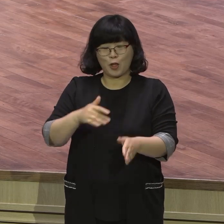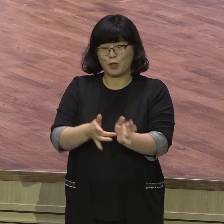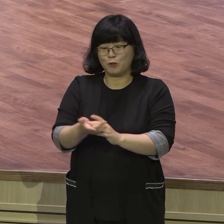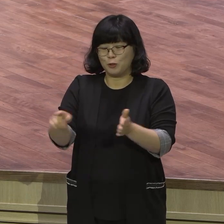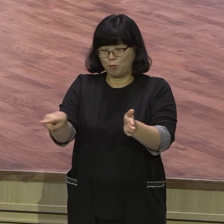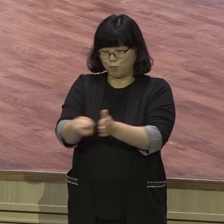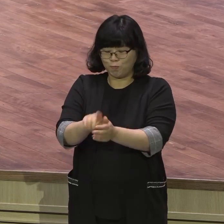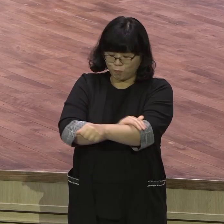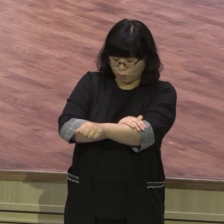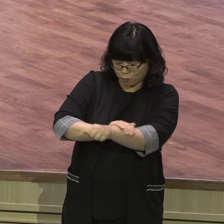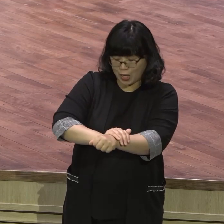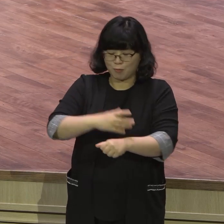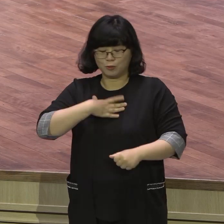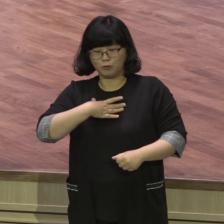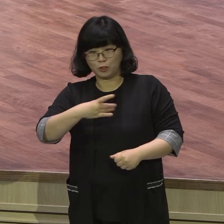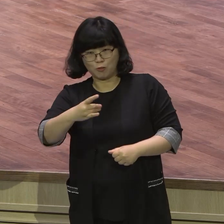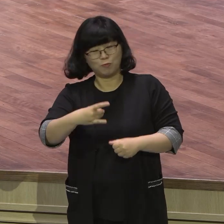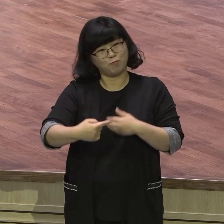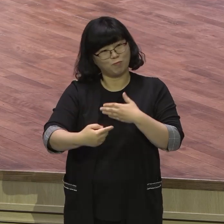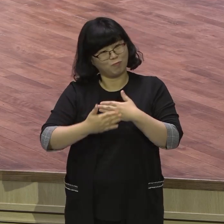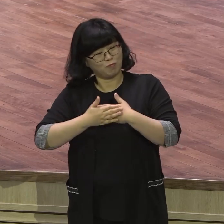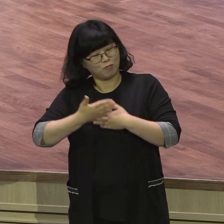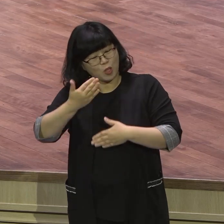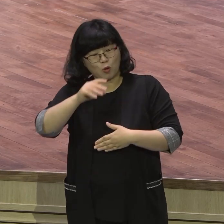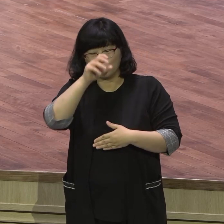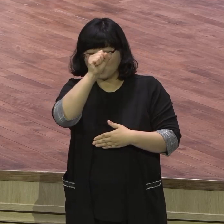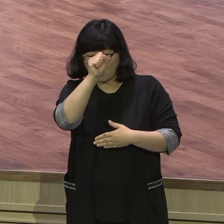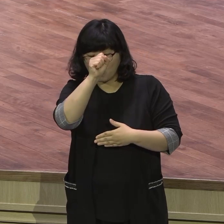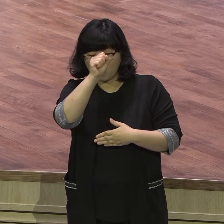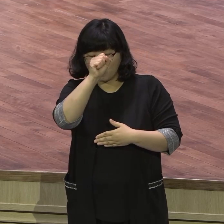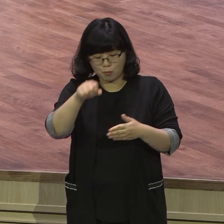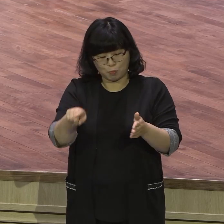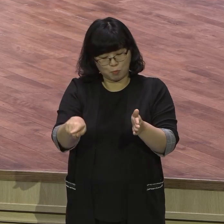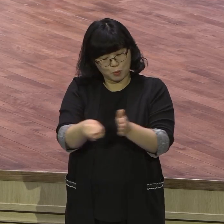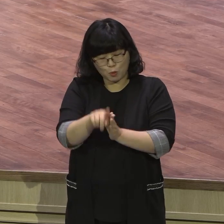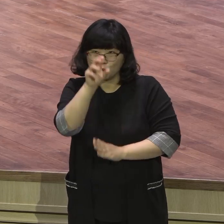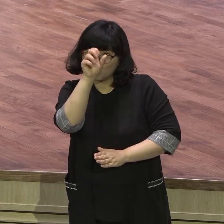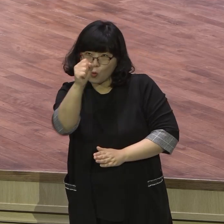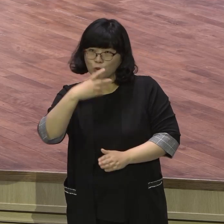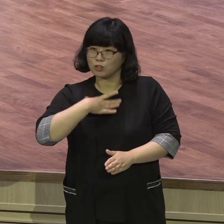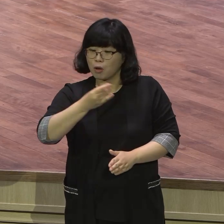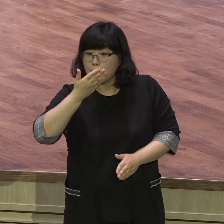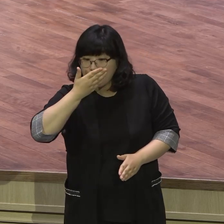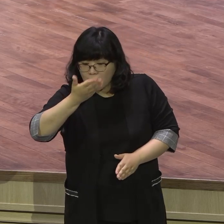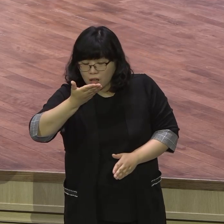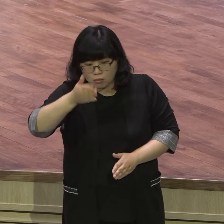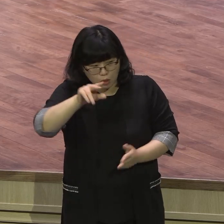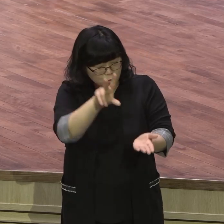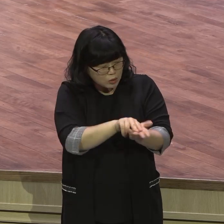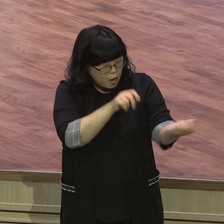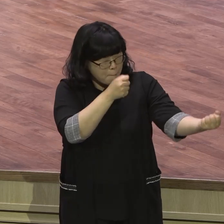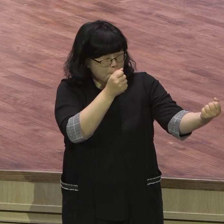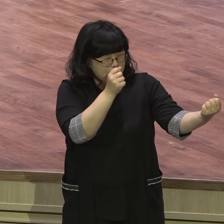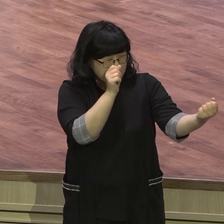예수 안 믿을 때 그 우상 승비할 때 하나님 없이 살 때 그 못된 행동이 나와요.